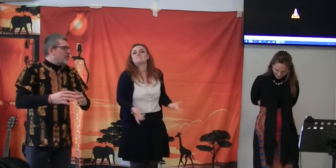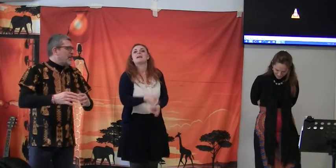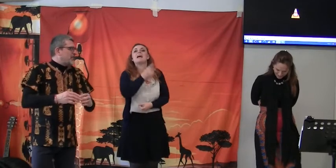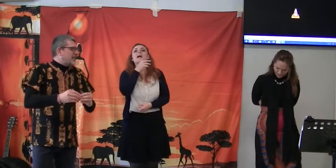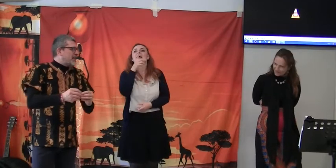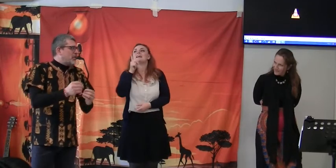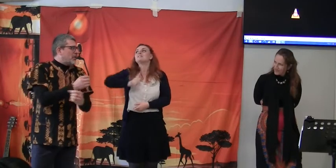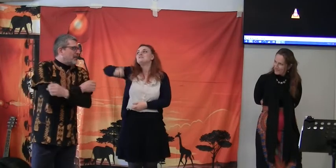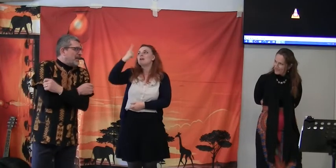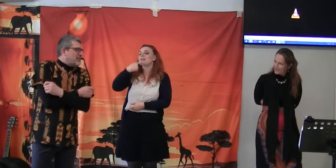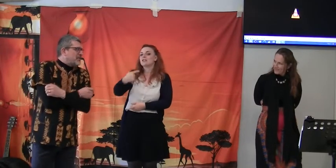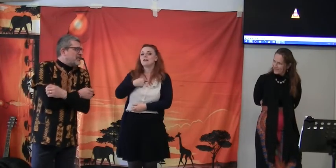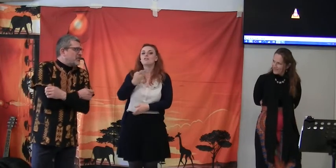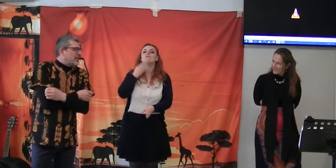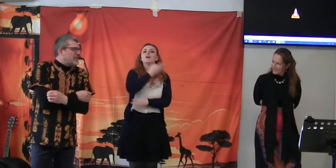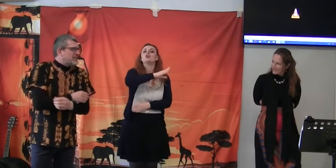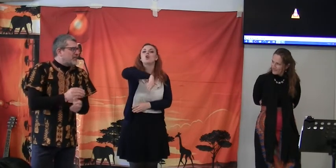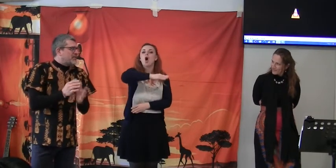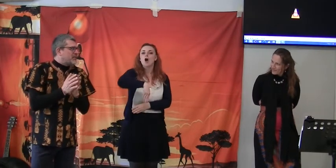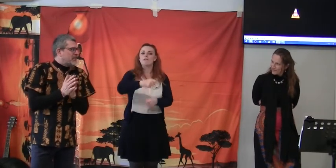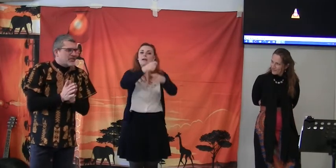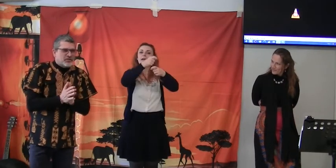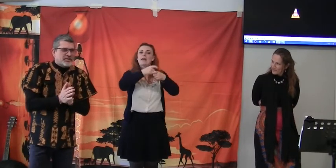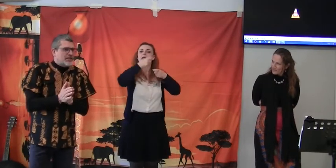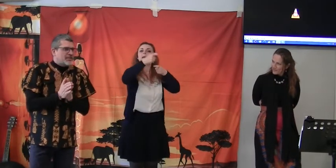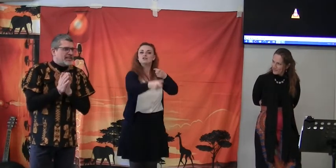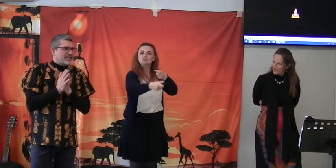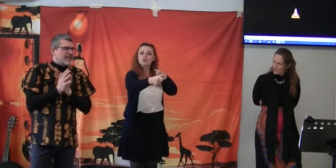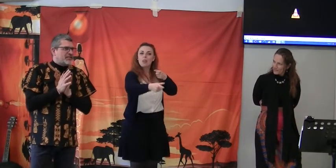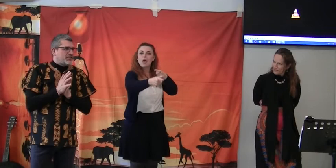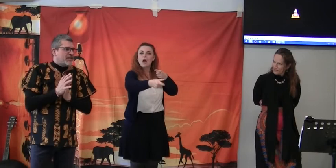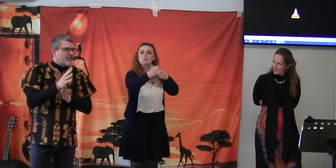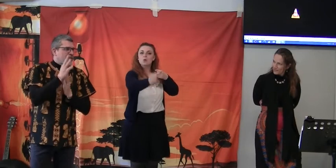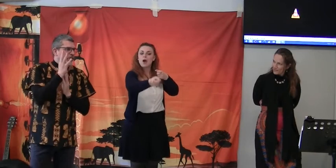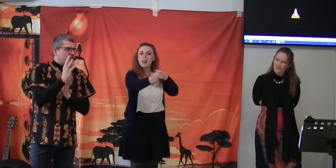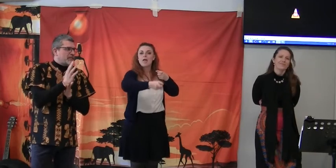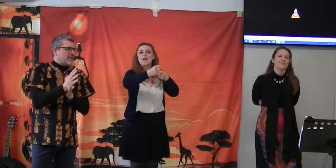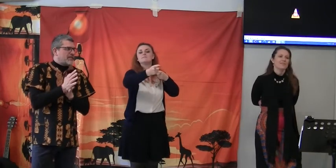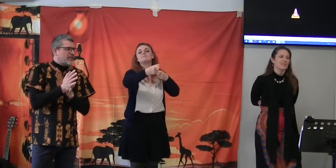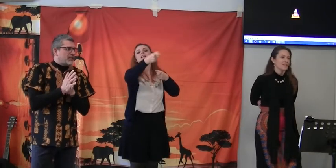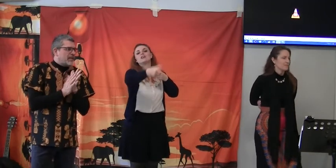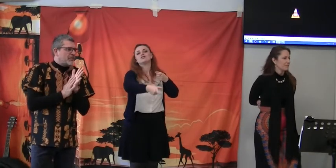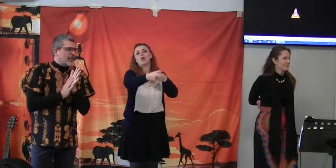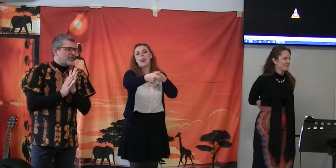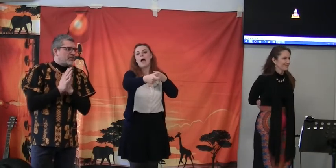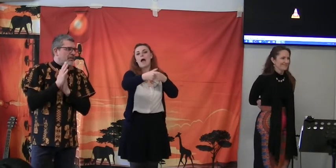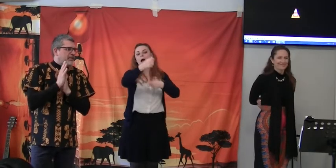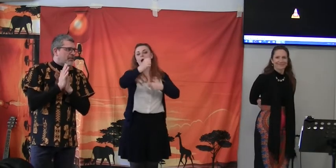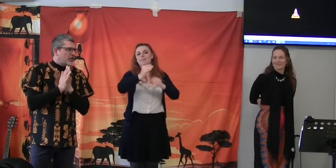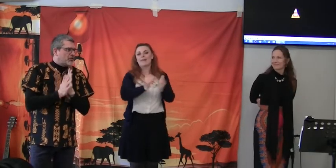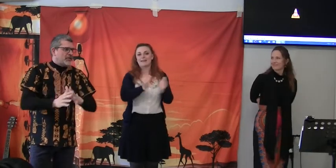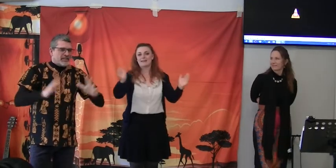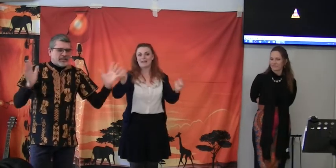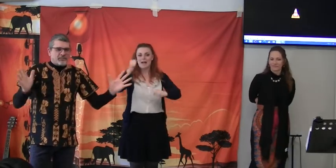Un'isola dove non staremo a prendere il sole, ma staremo a servire il Signore. L'isola di Gran Sasso, per 4 mesi saremo lì a lavorare fino alla